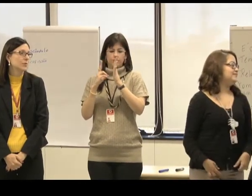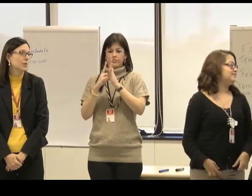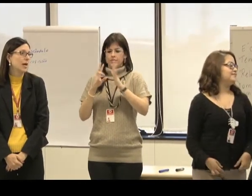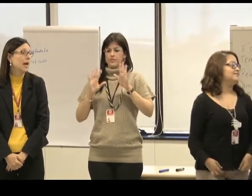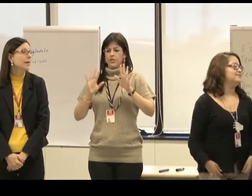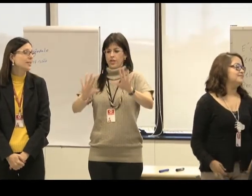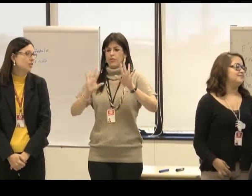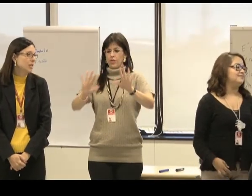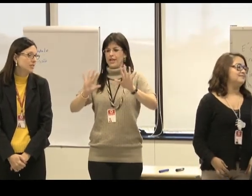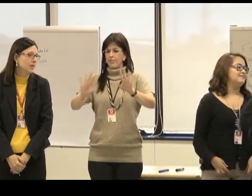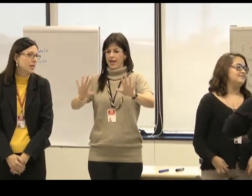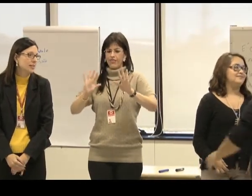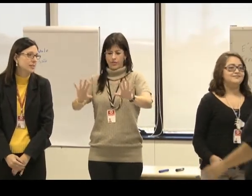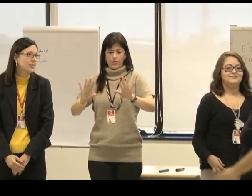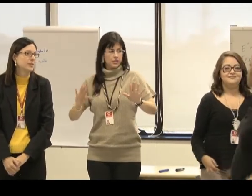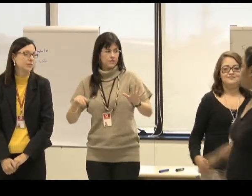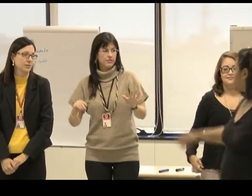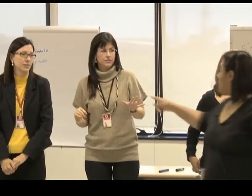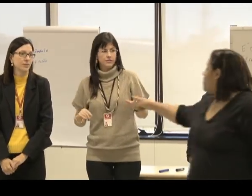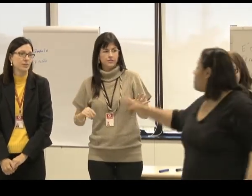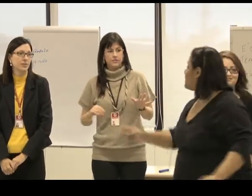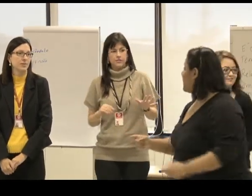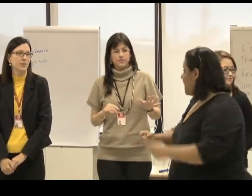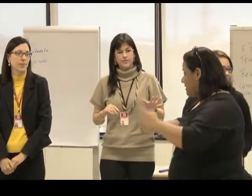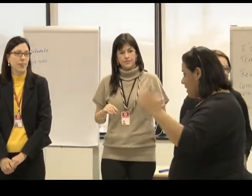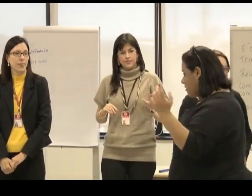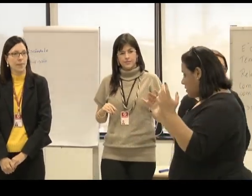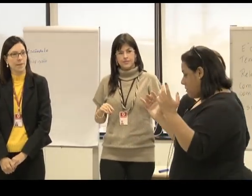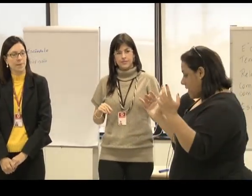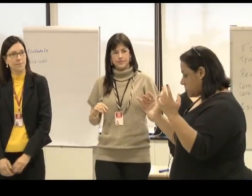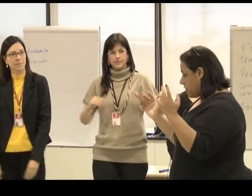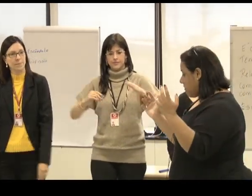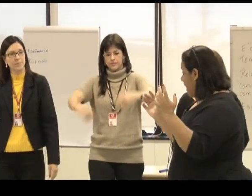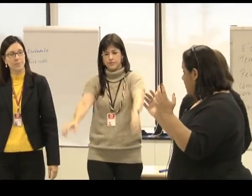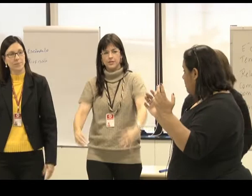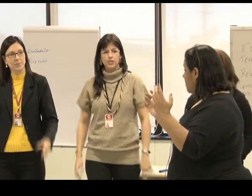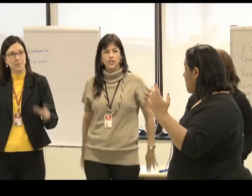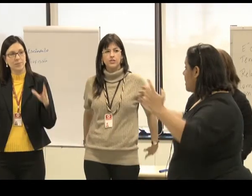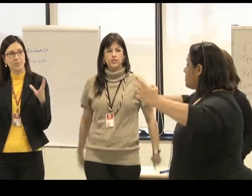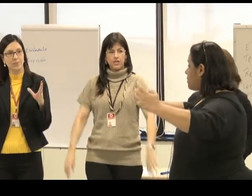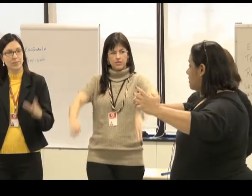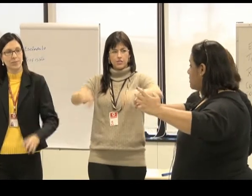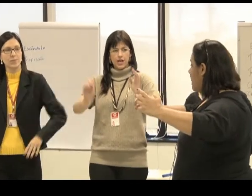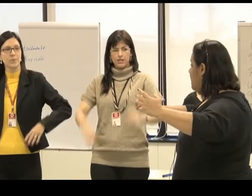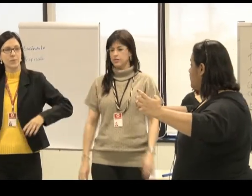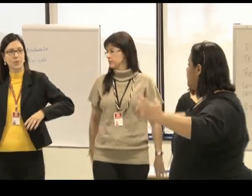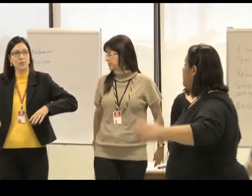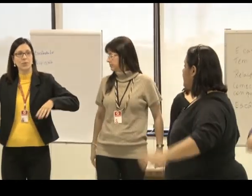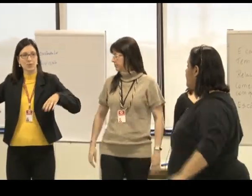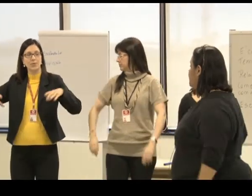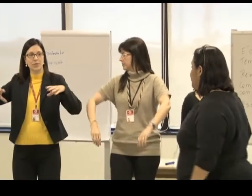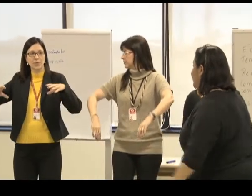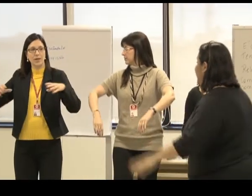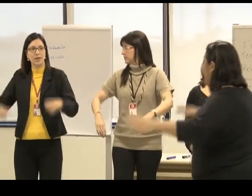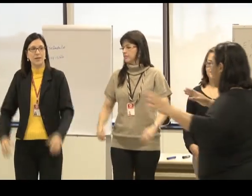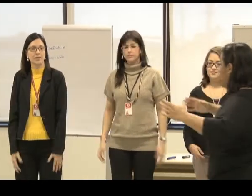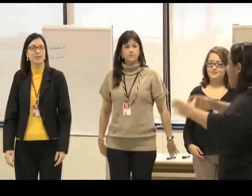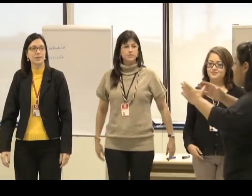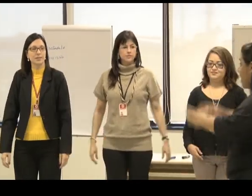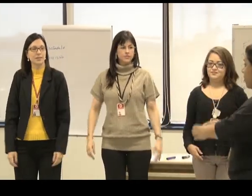Isso. Certo? Ótimo. Você está com o seu braço travado. Solta a sua asa. Isso. E a mão tenta